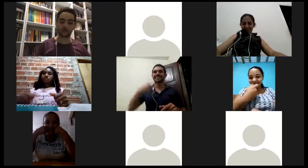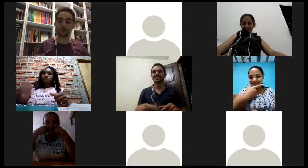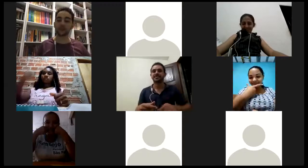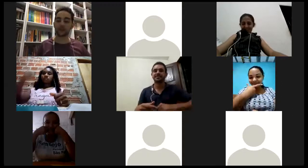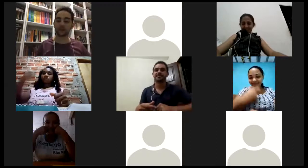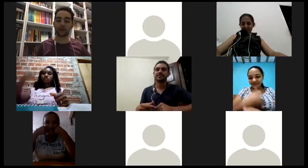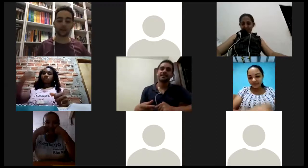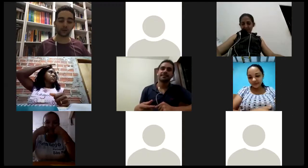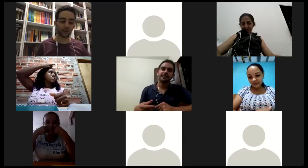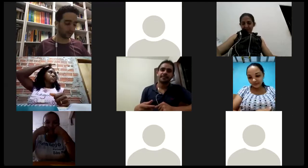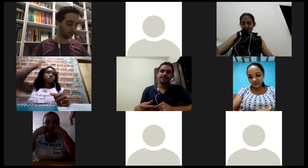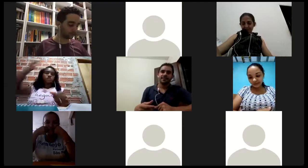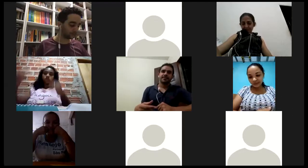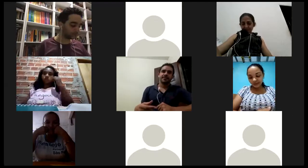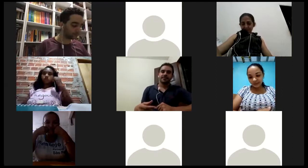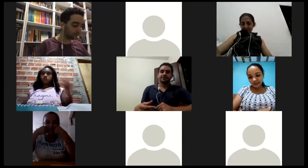Isso, é os dois sinais para sorrir.